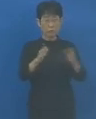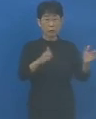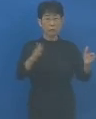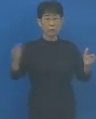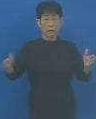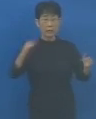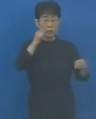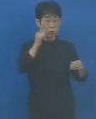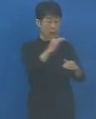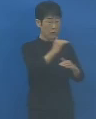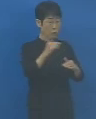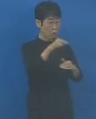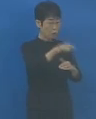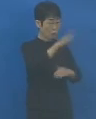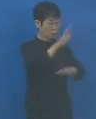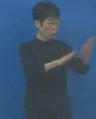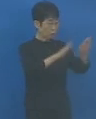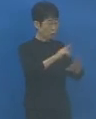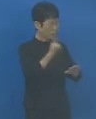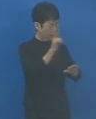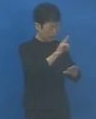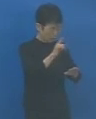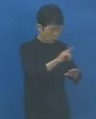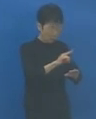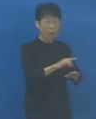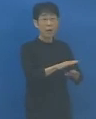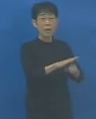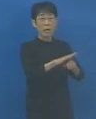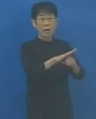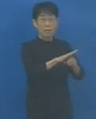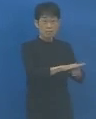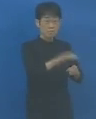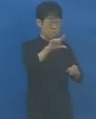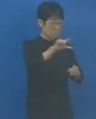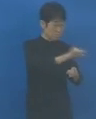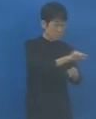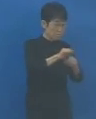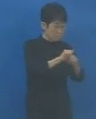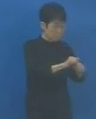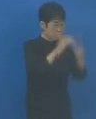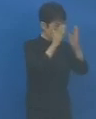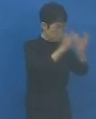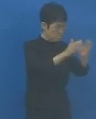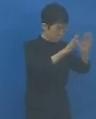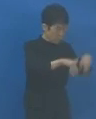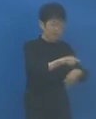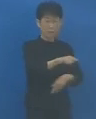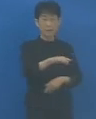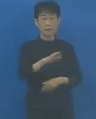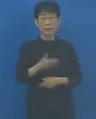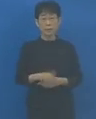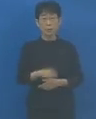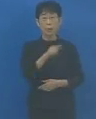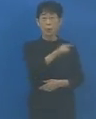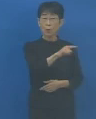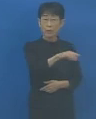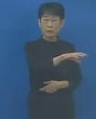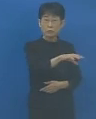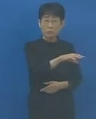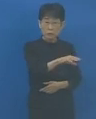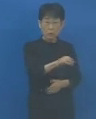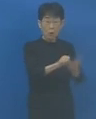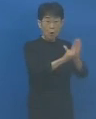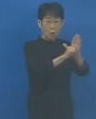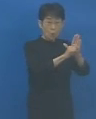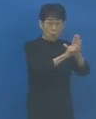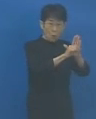における状況をなんとか収めようということを注力してまいりました。 まあ、これについてはある程度の効果は